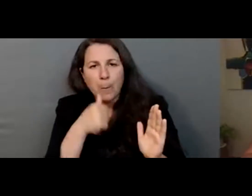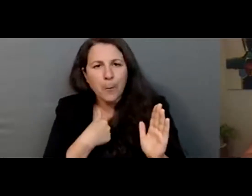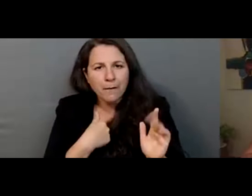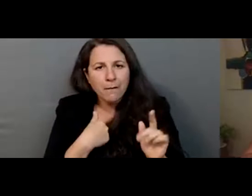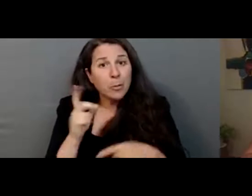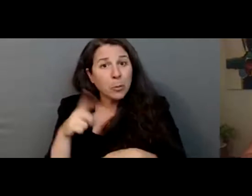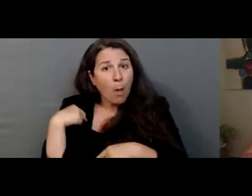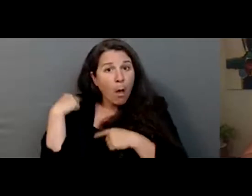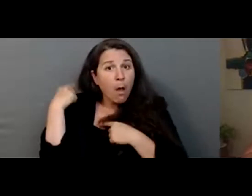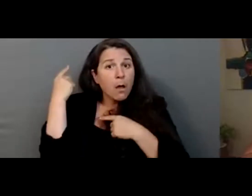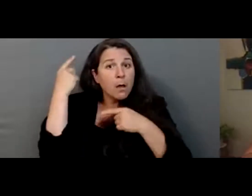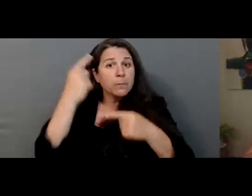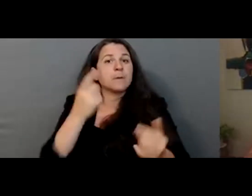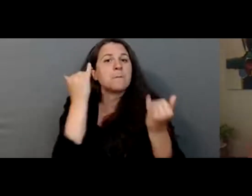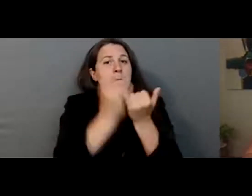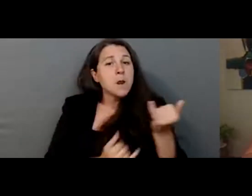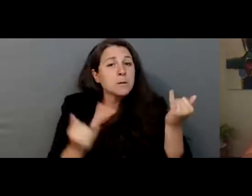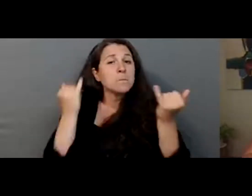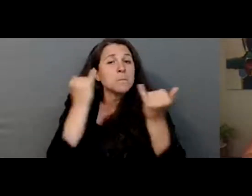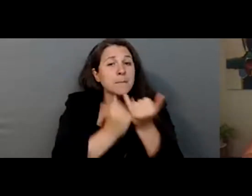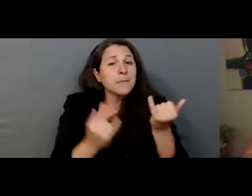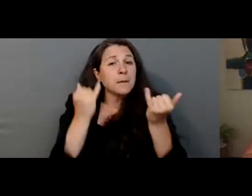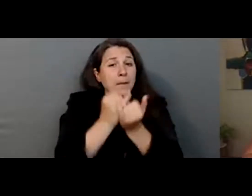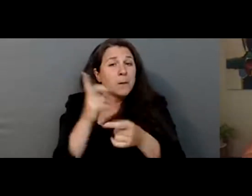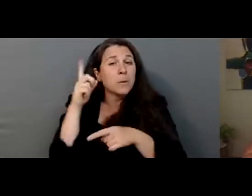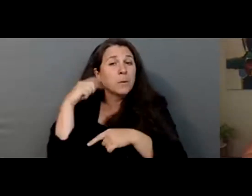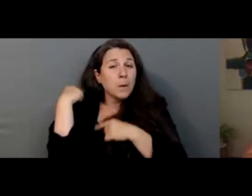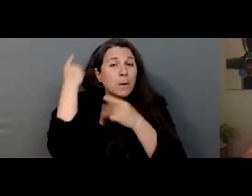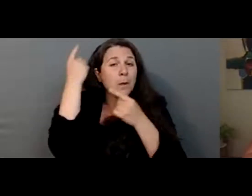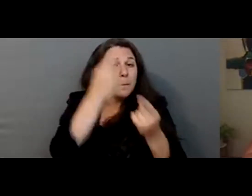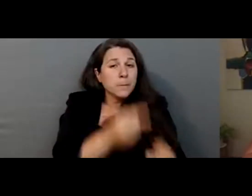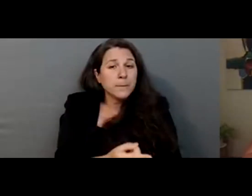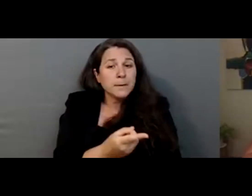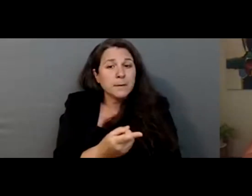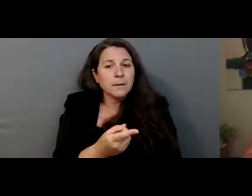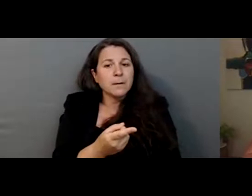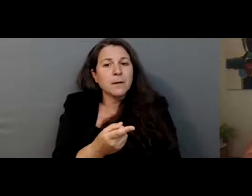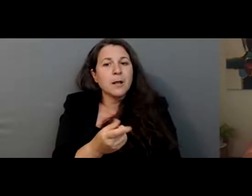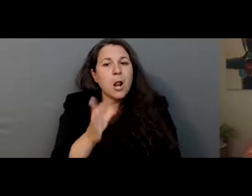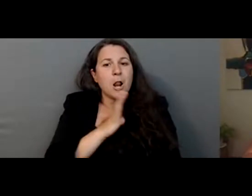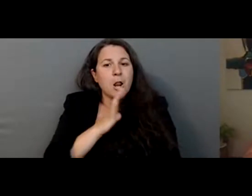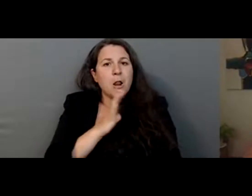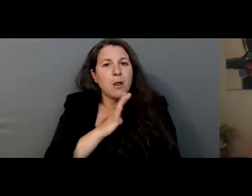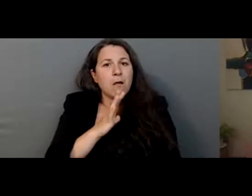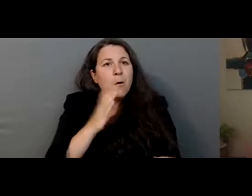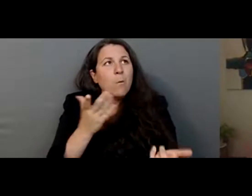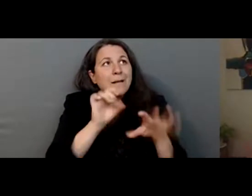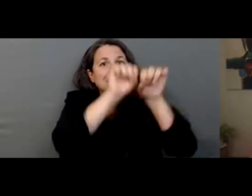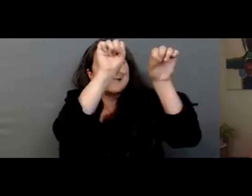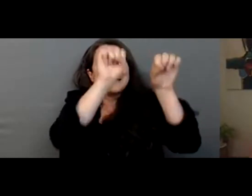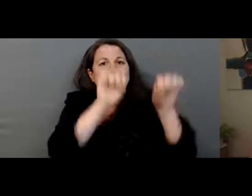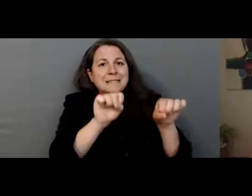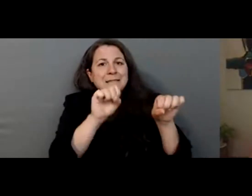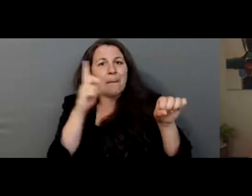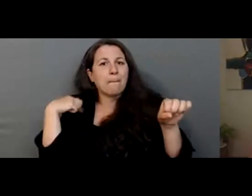c'est important de le souligner, ça, que ces luttes-là existent depuis longtemps, que dans le fond, des gens qui se battent contre un système, mais peut-être que le mot